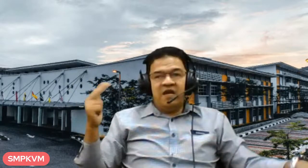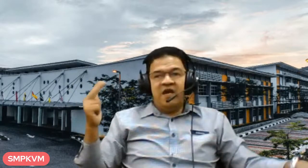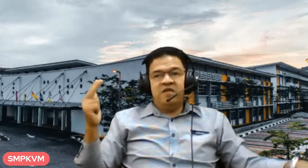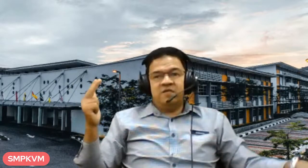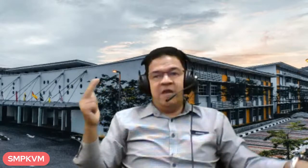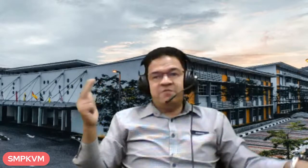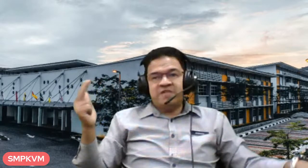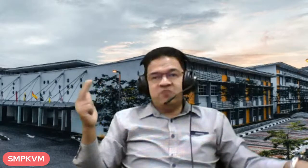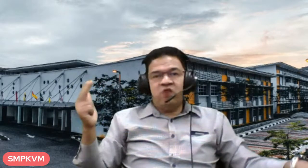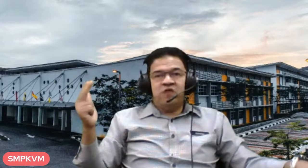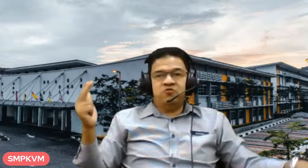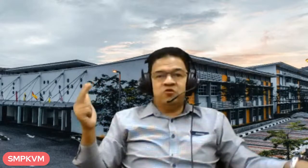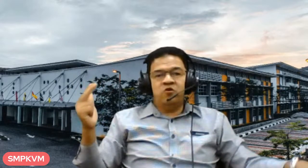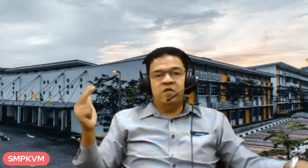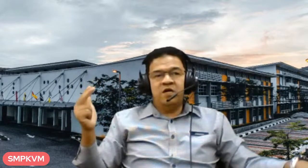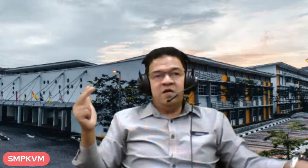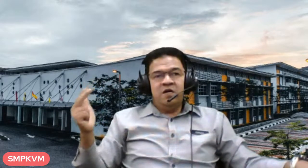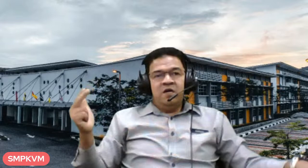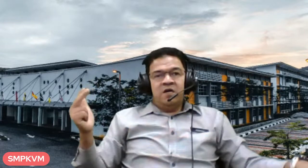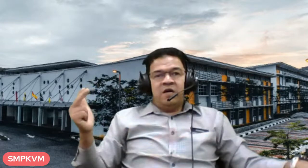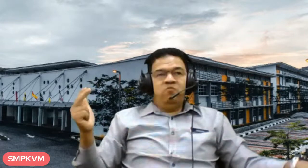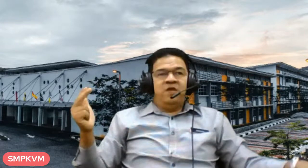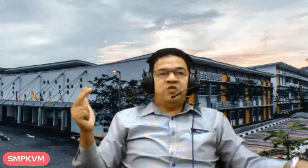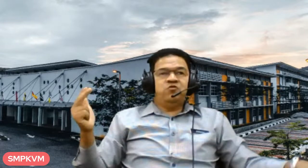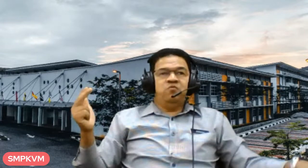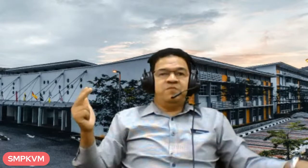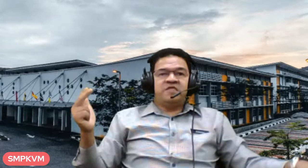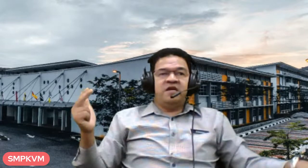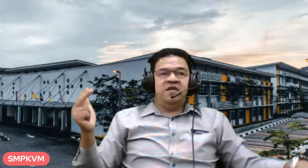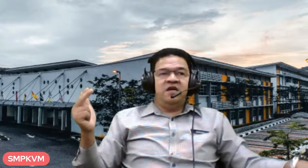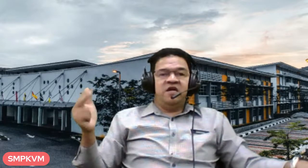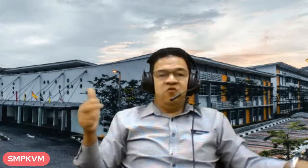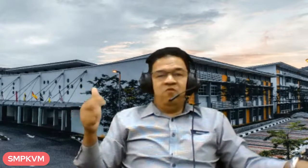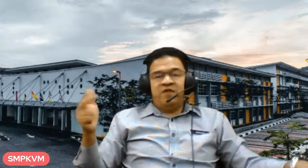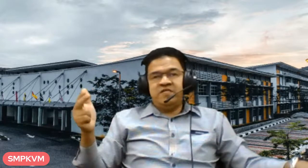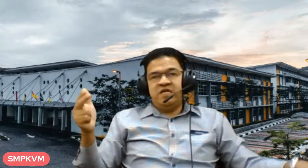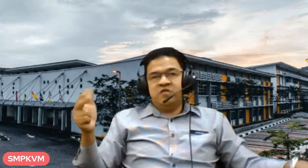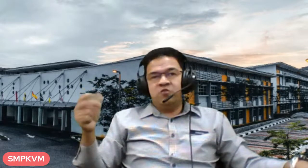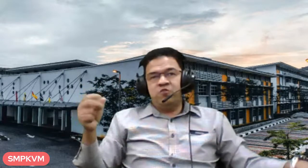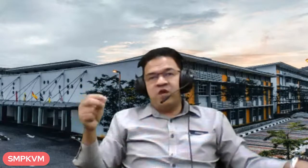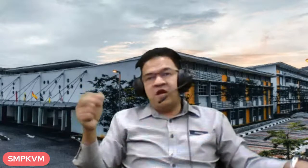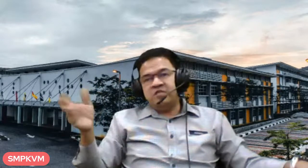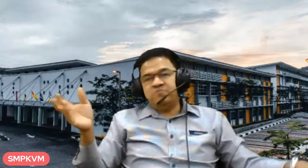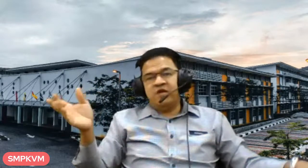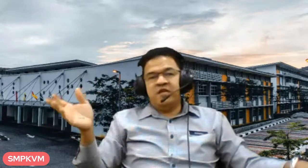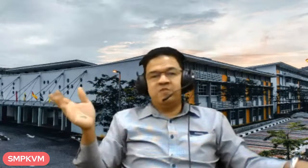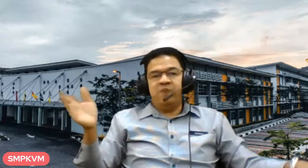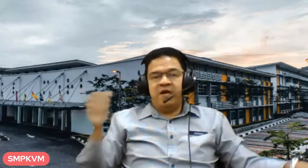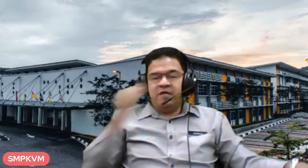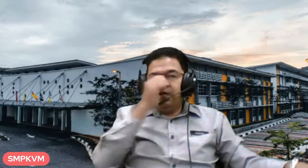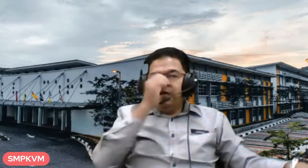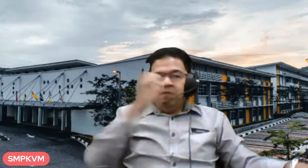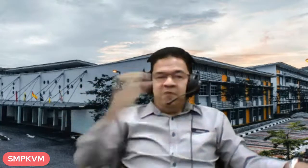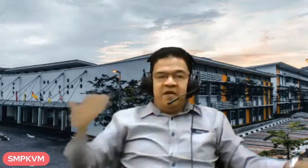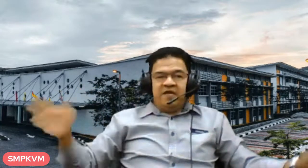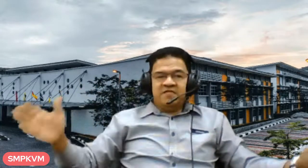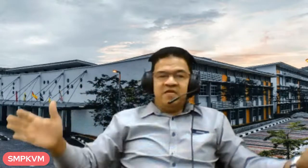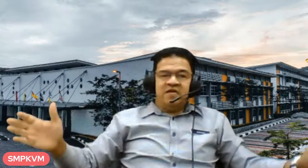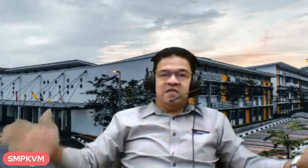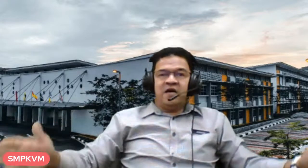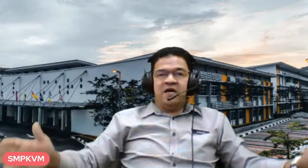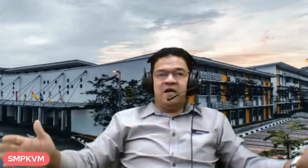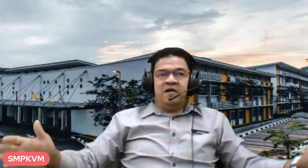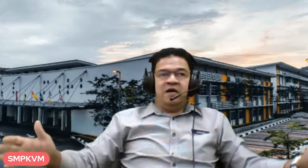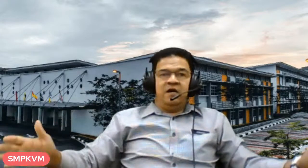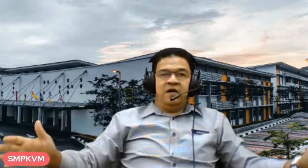bidang bidang yang lain klub satuan Contohnya kamu masuk pertandingan Inovasi Atau perekaciptaan dan sebagainya Baik